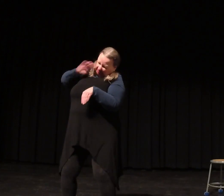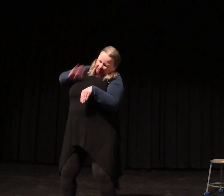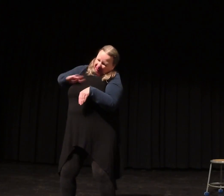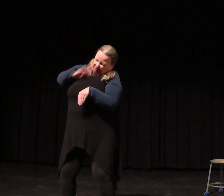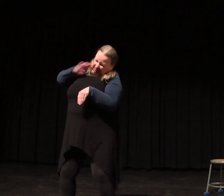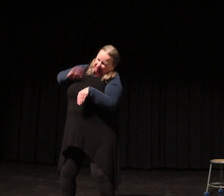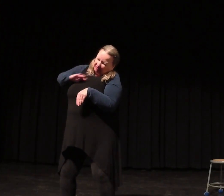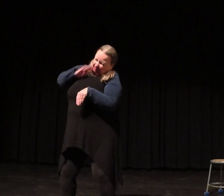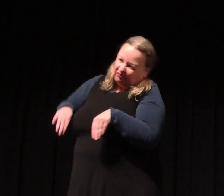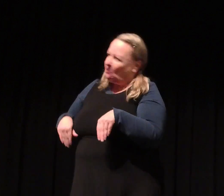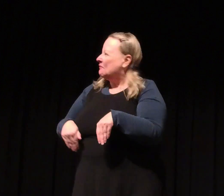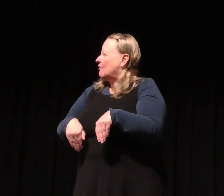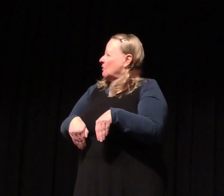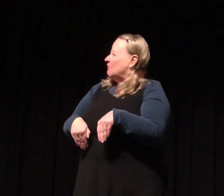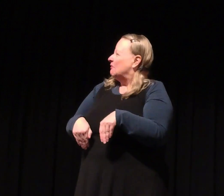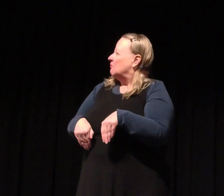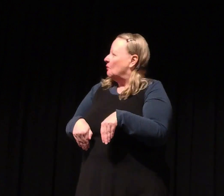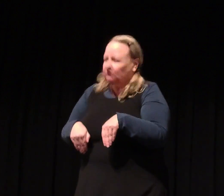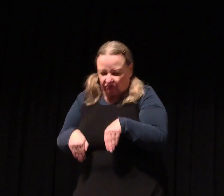regarde? Ah,